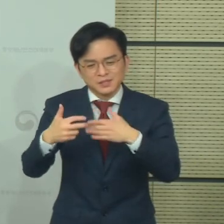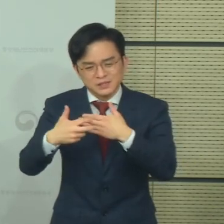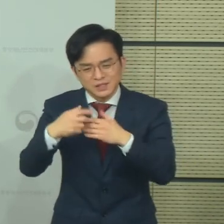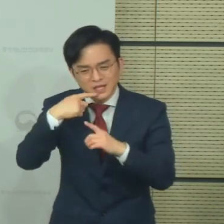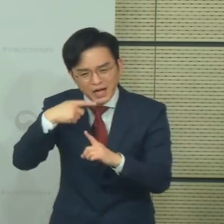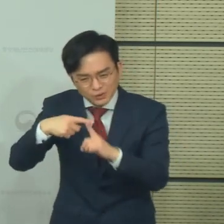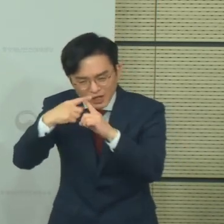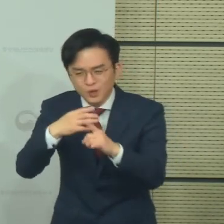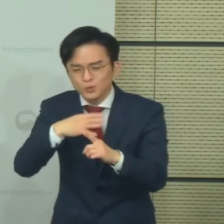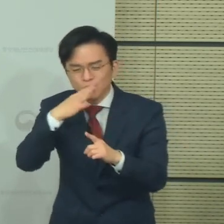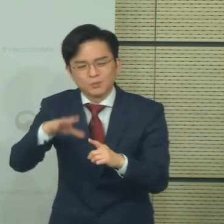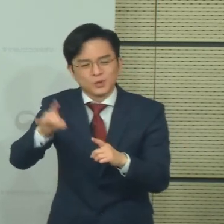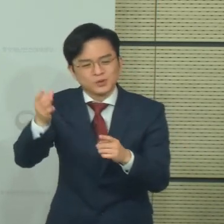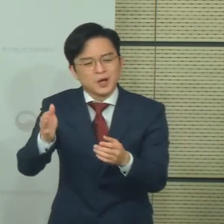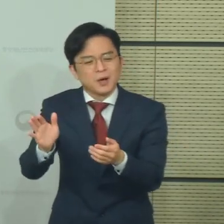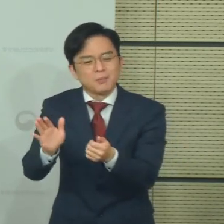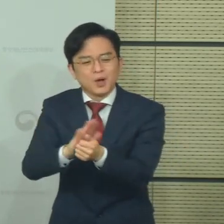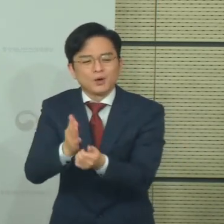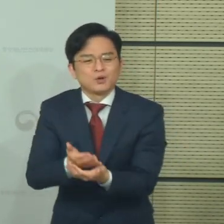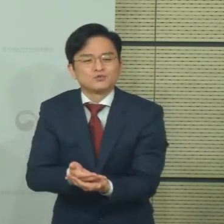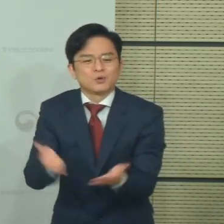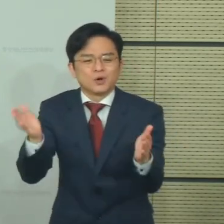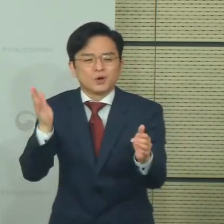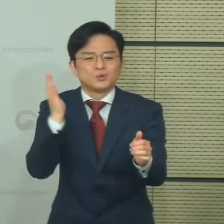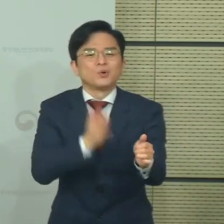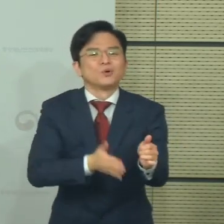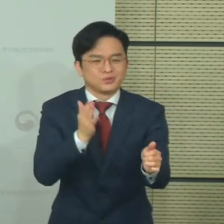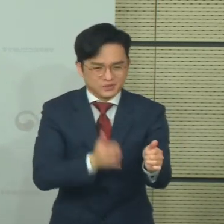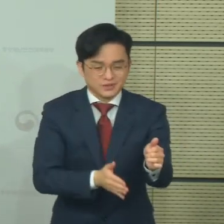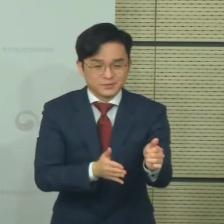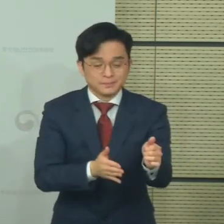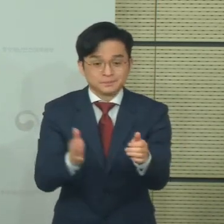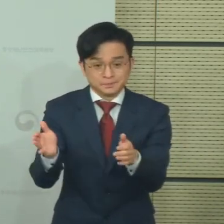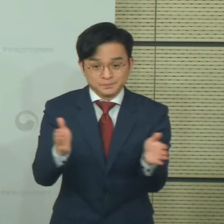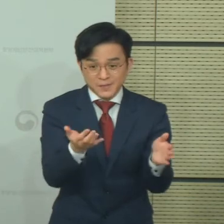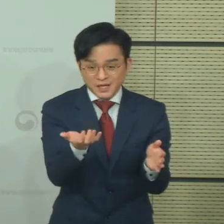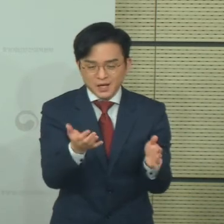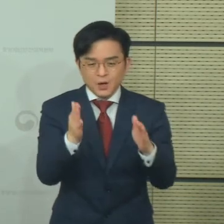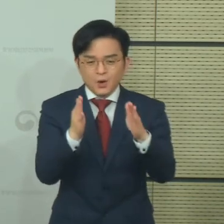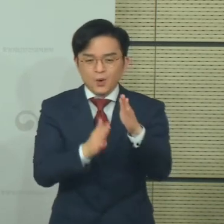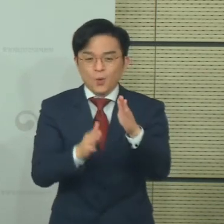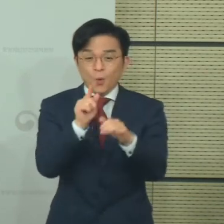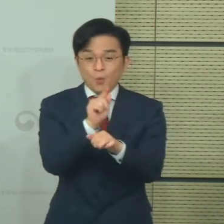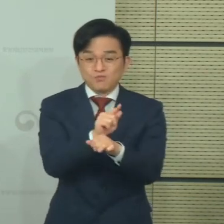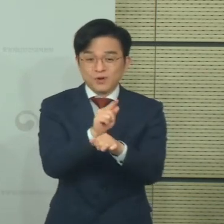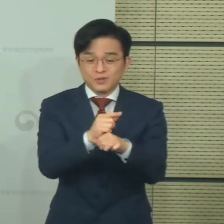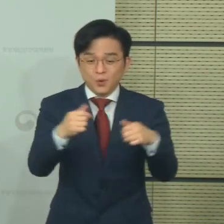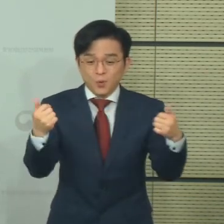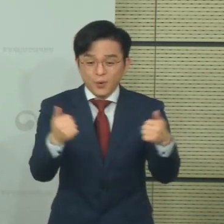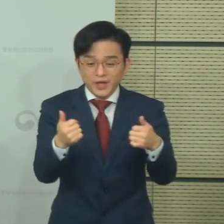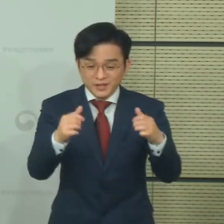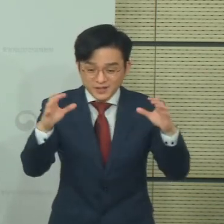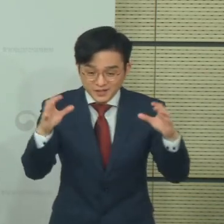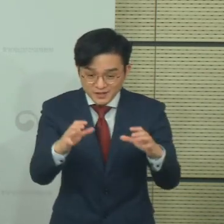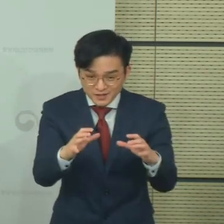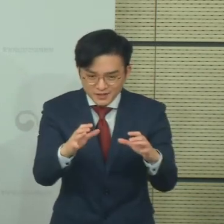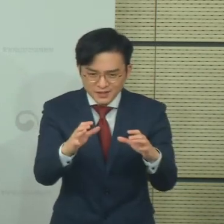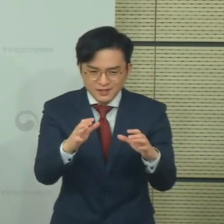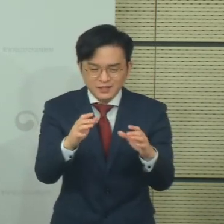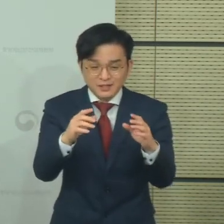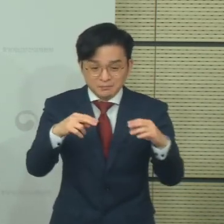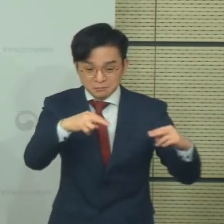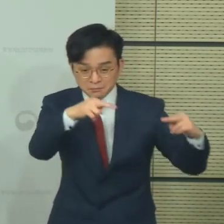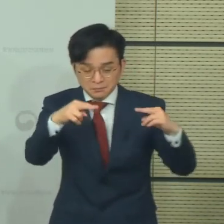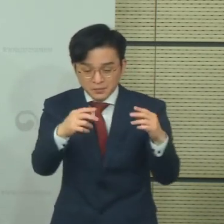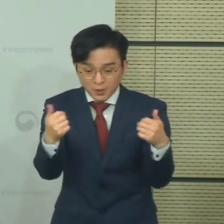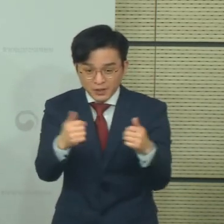저희가 강화된 거리 기간 중에서는 가급적이면 대면하는 회의보다는 영상 등을 통한 전화회의나 영상회의 등을